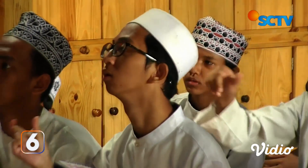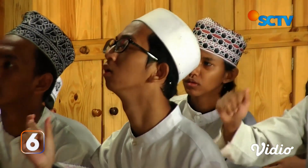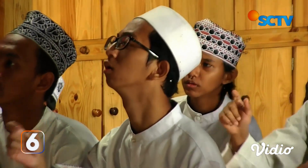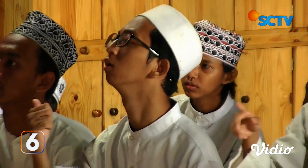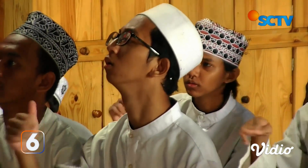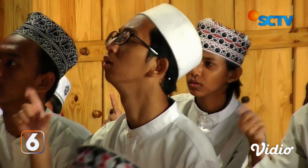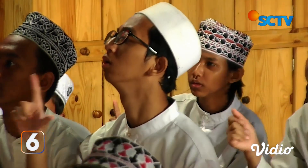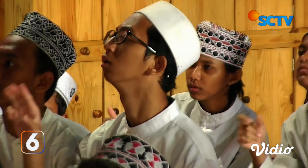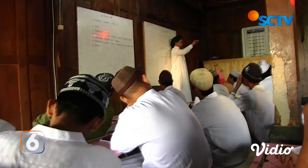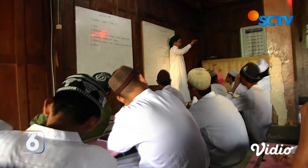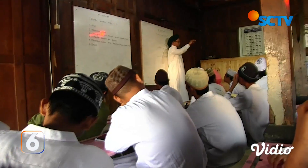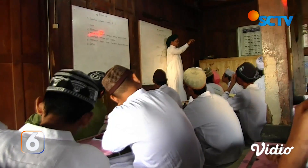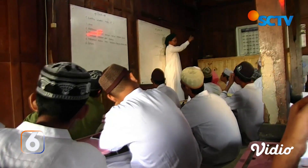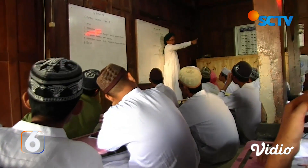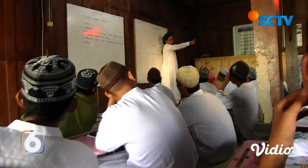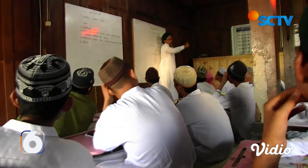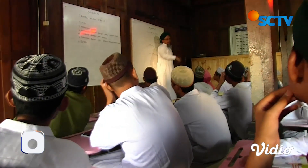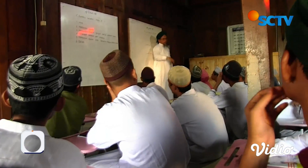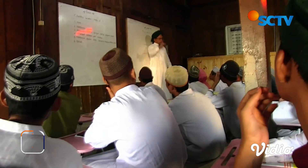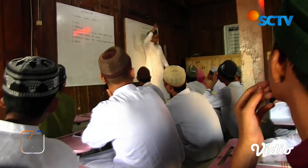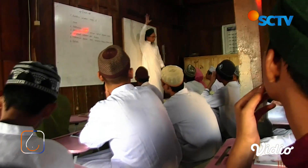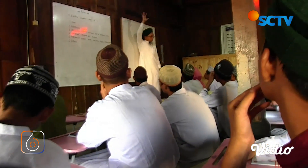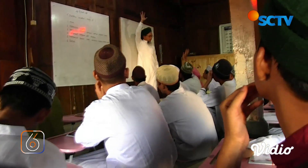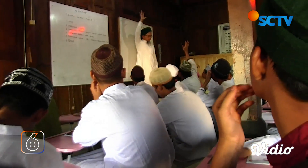apa, bahkan ada yang bisa sampai hafal 9 juz untuk saat ini.